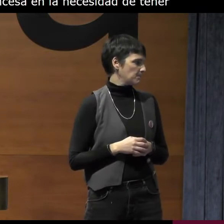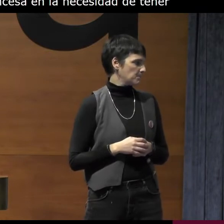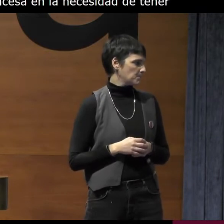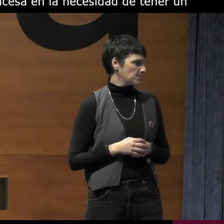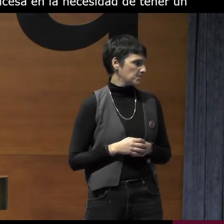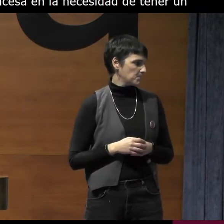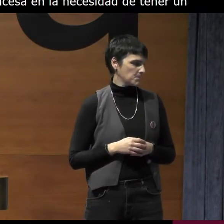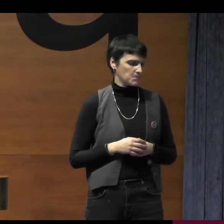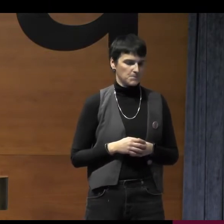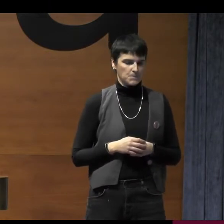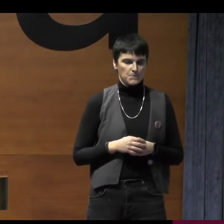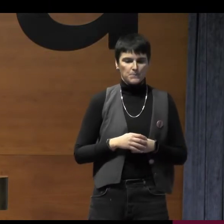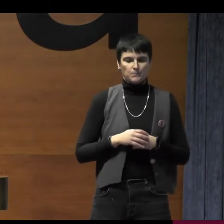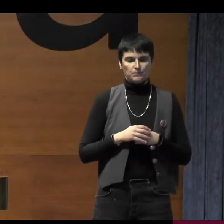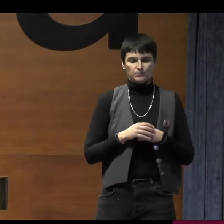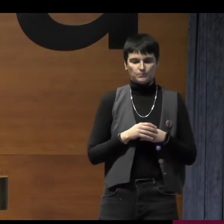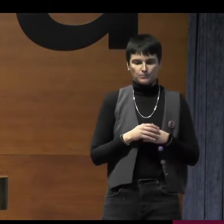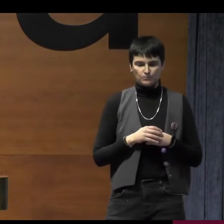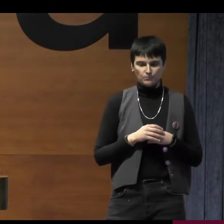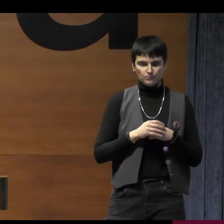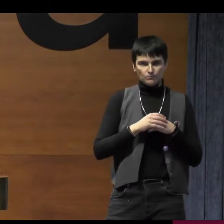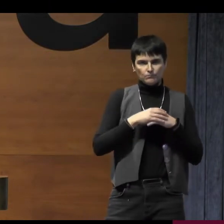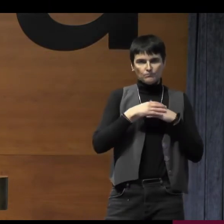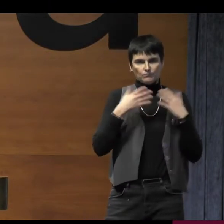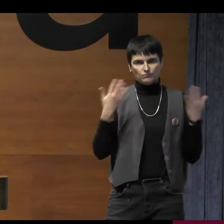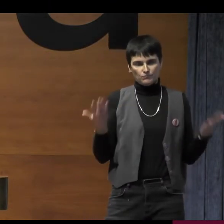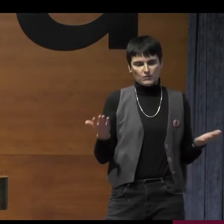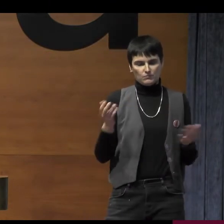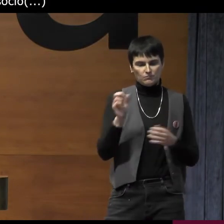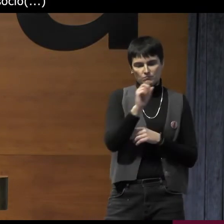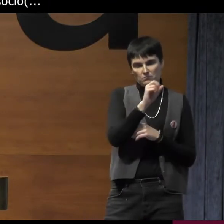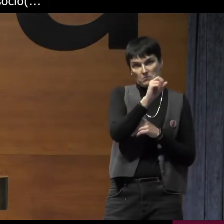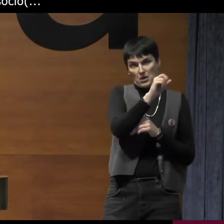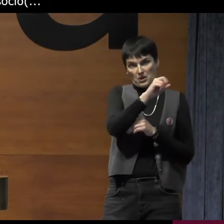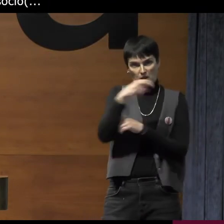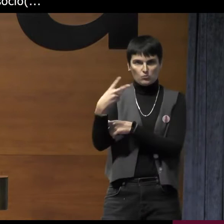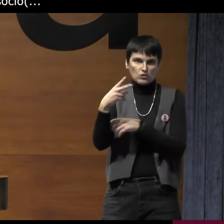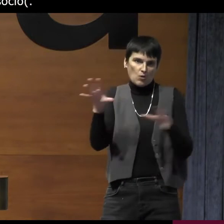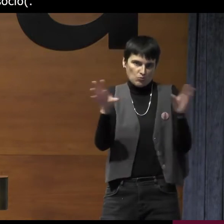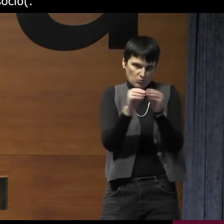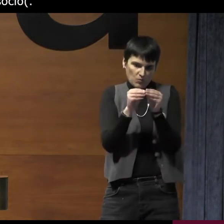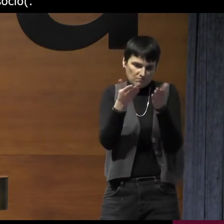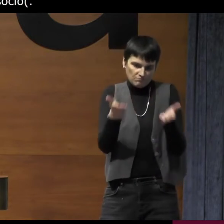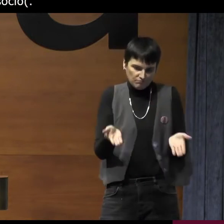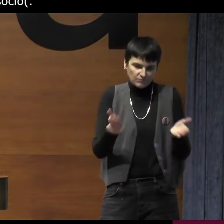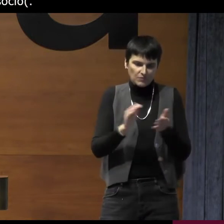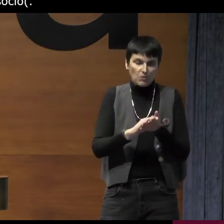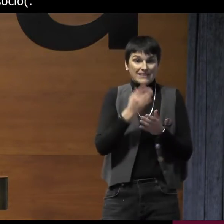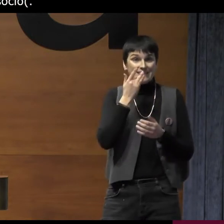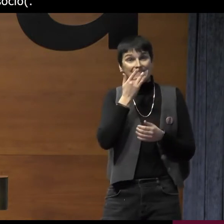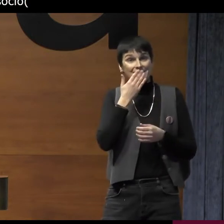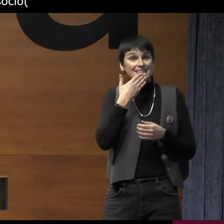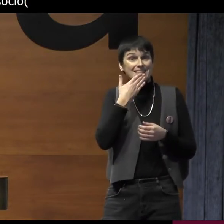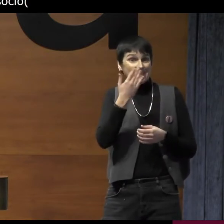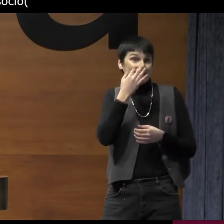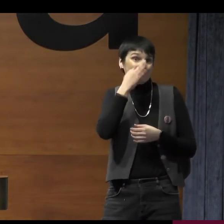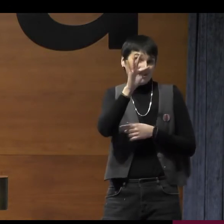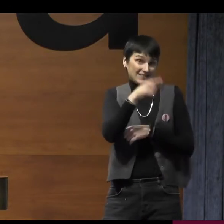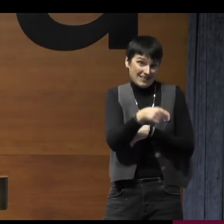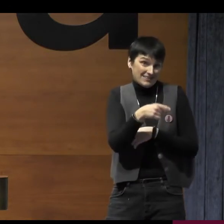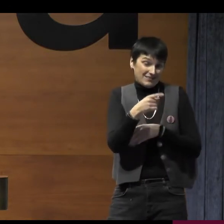signos y también de conocer los intereses lingüísticos. Estas son